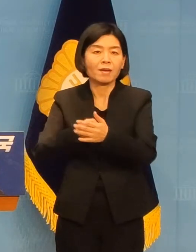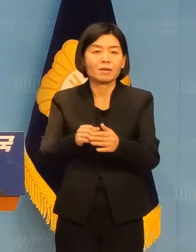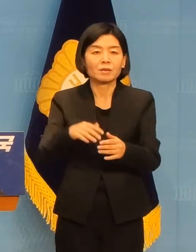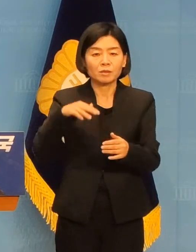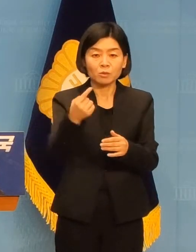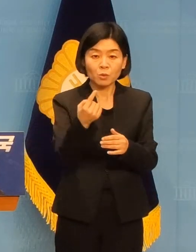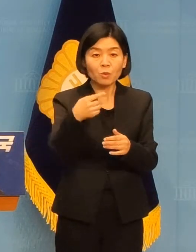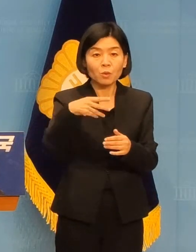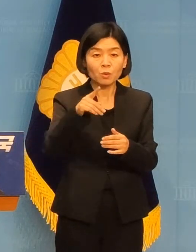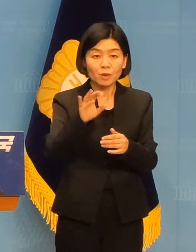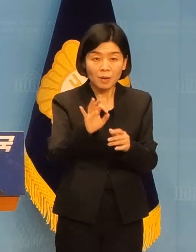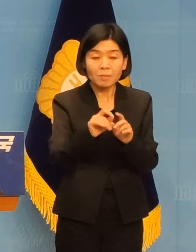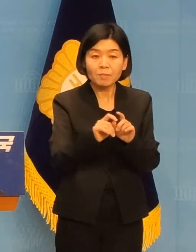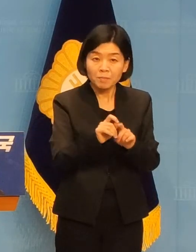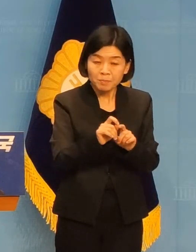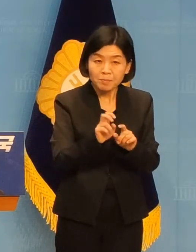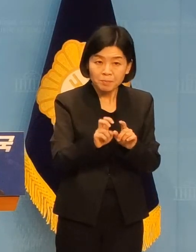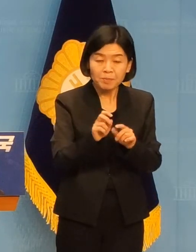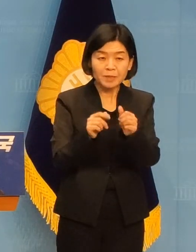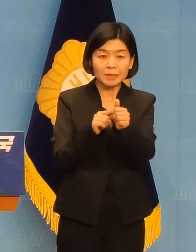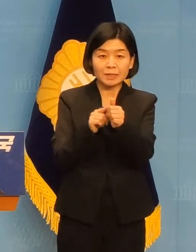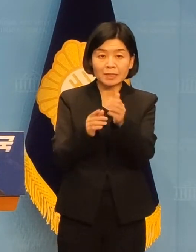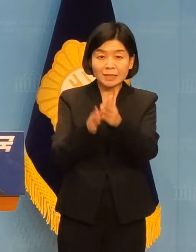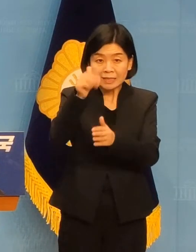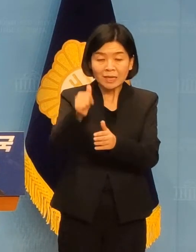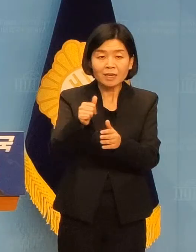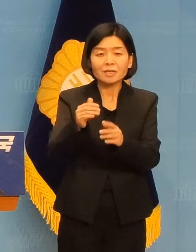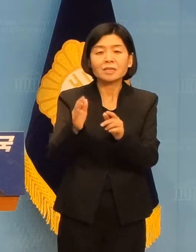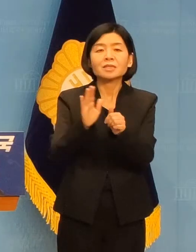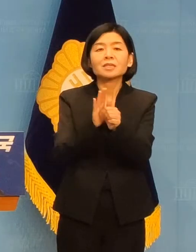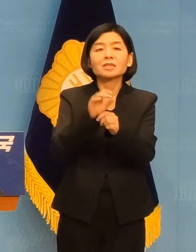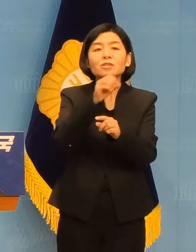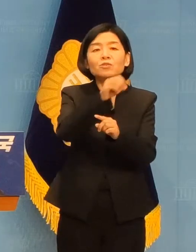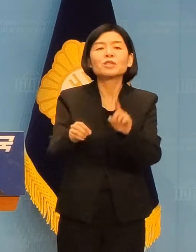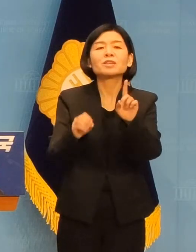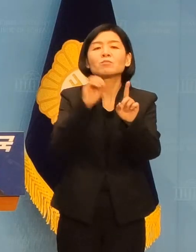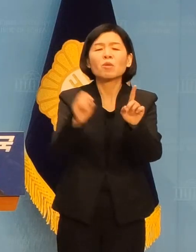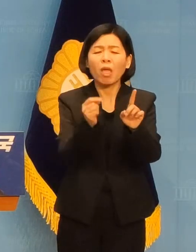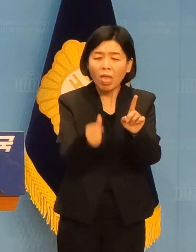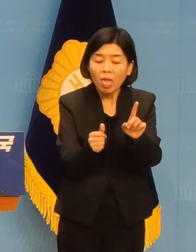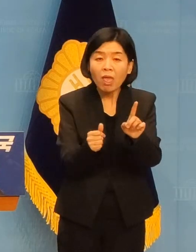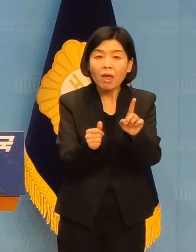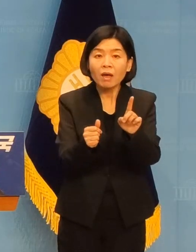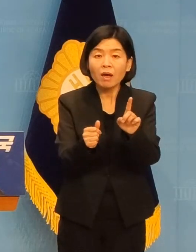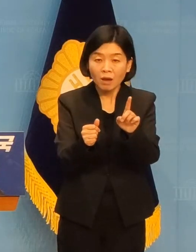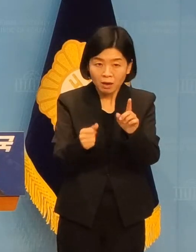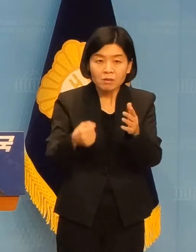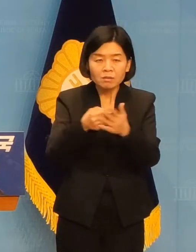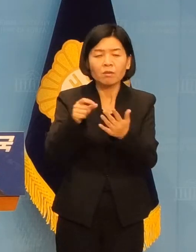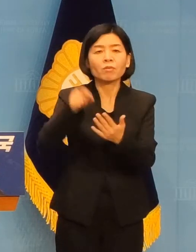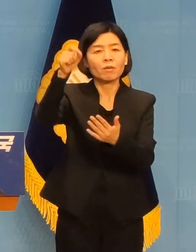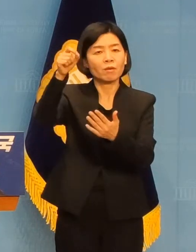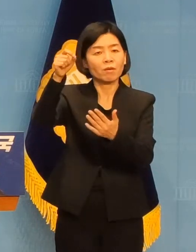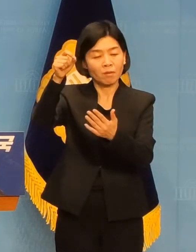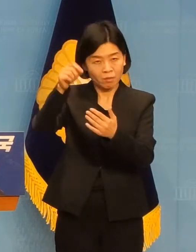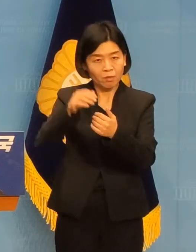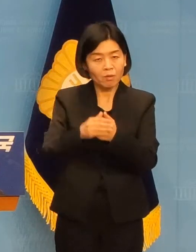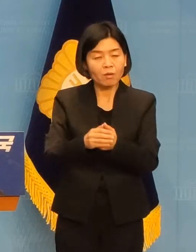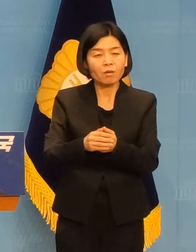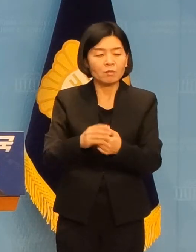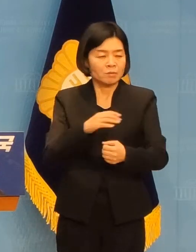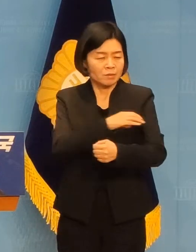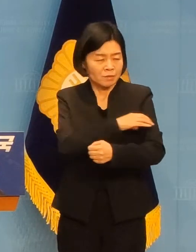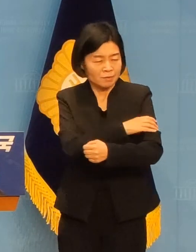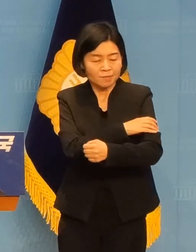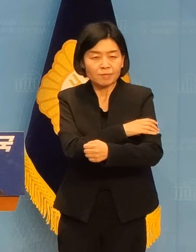조람 맘다니 시장을 선택했습니다. 뉴욕 시민은 기득권을 위한 정치를 버리고